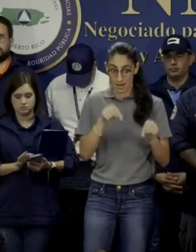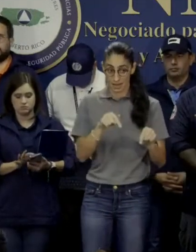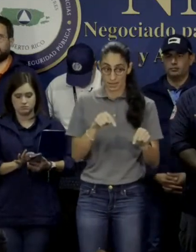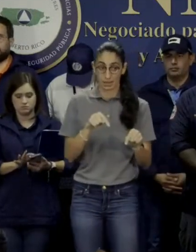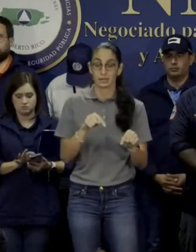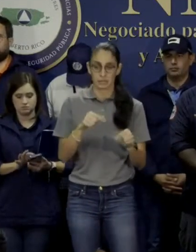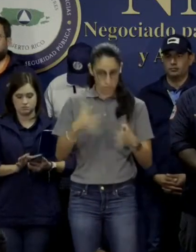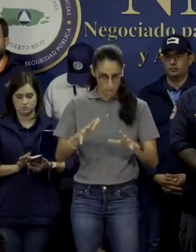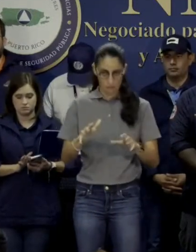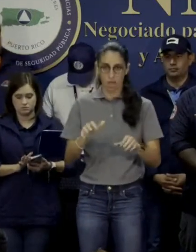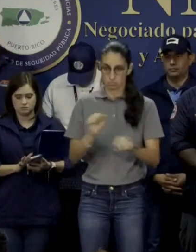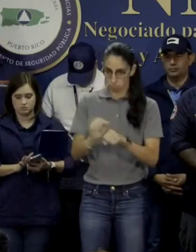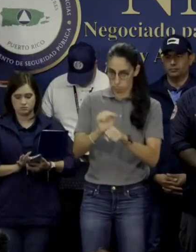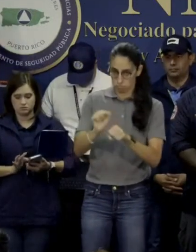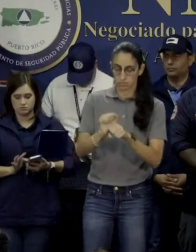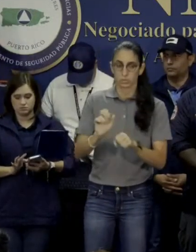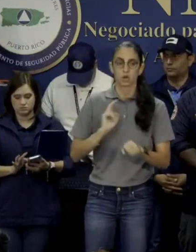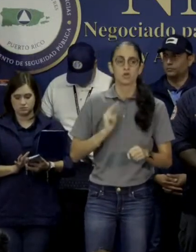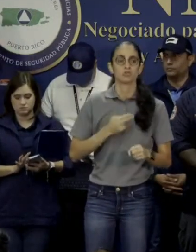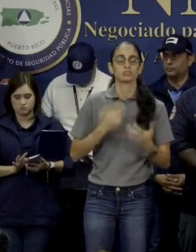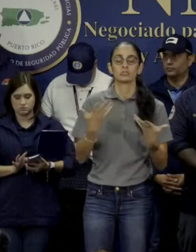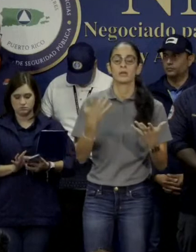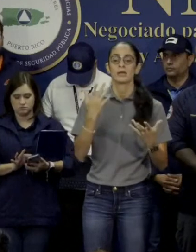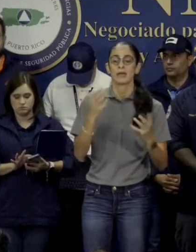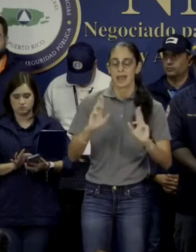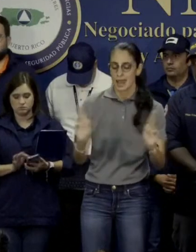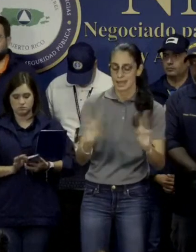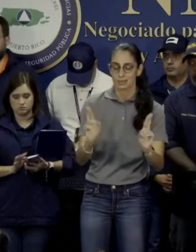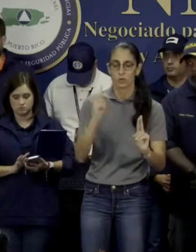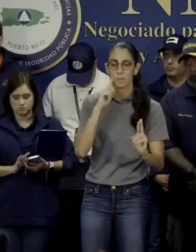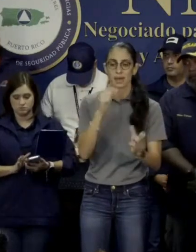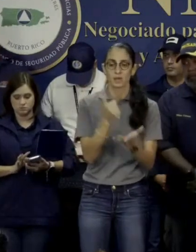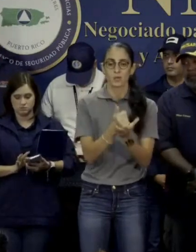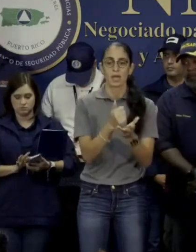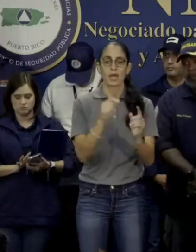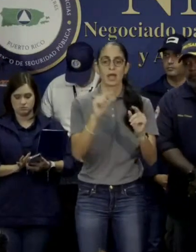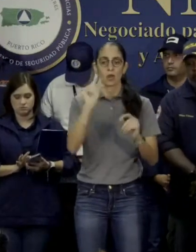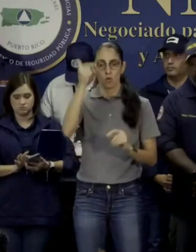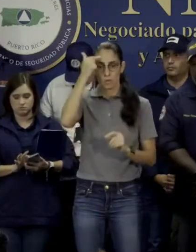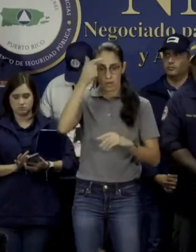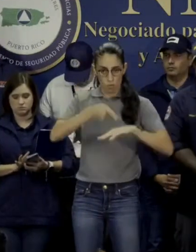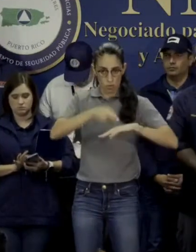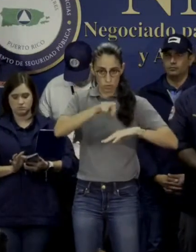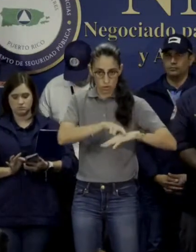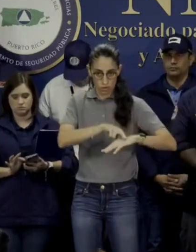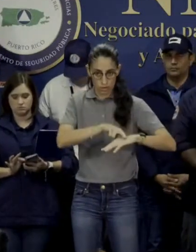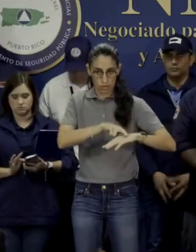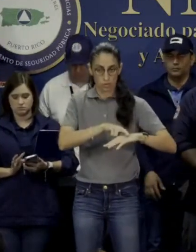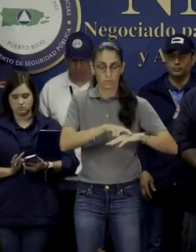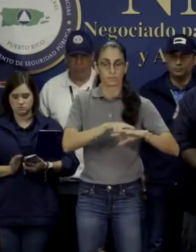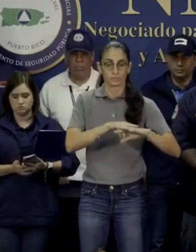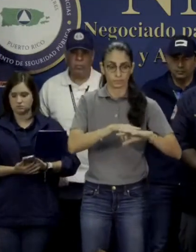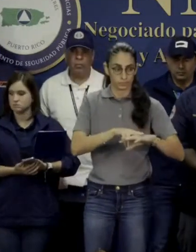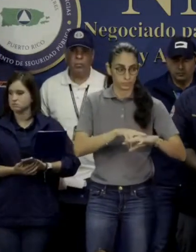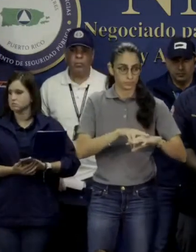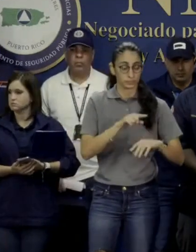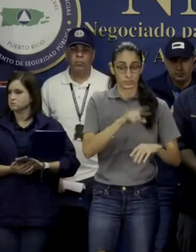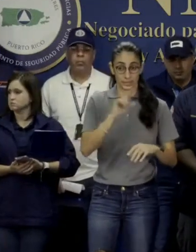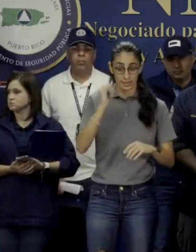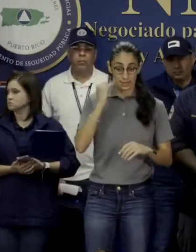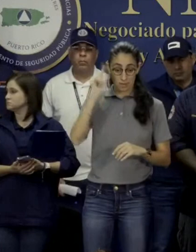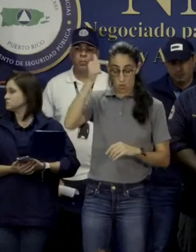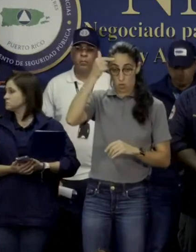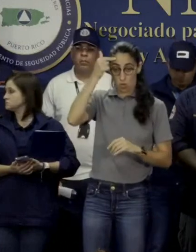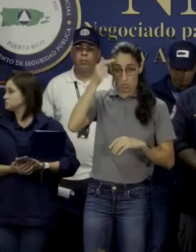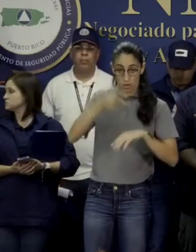están activas. Nosotros obviamente estamos listos para apoyar al gobierno de Puerto Rico, teniendo en cuenta que es una función de apoyo. Si el gobierno de Puerto